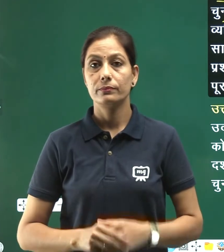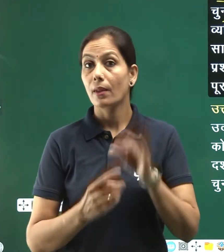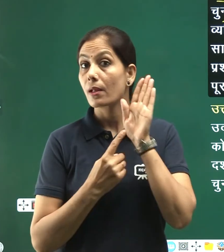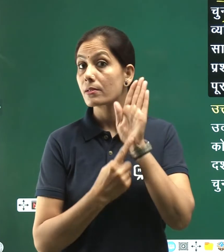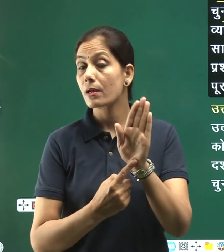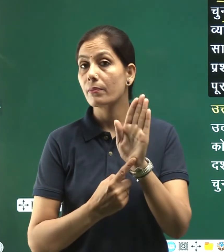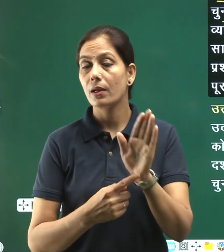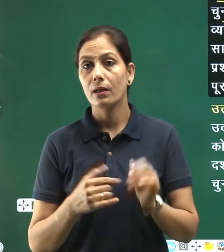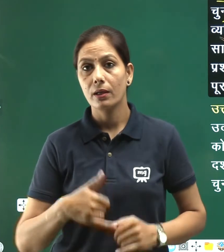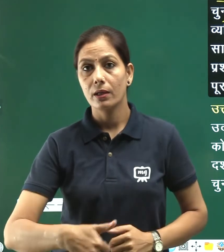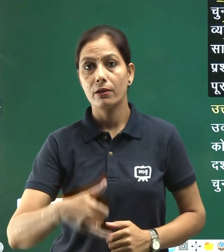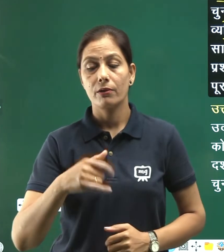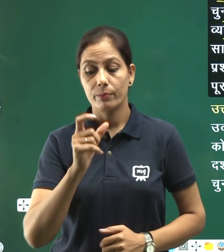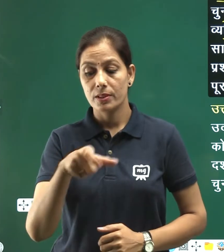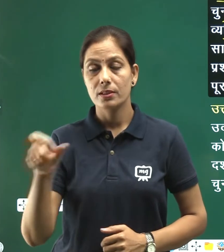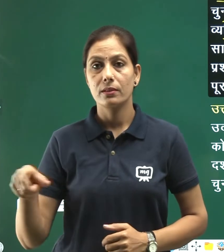सामना कर रहे व्यक्ति